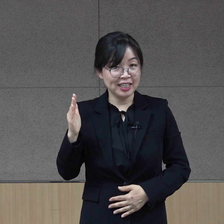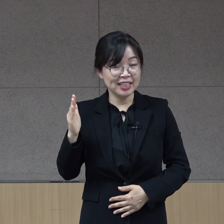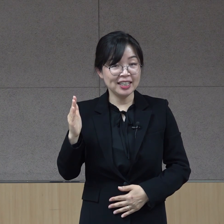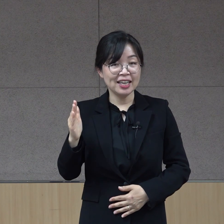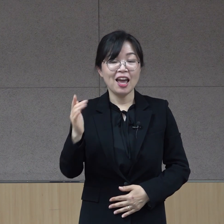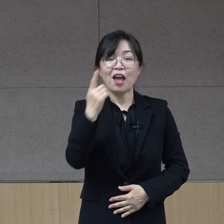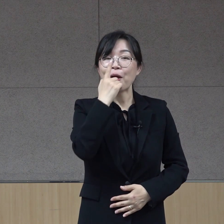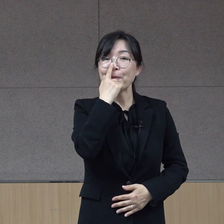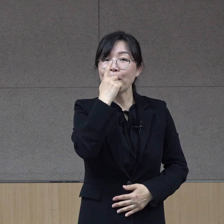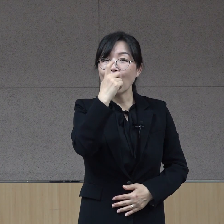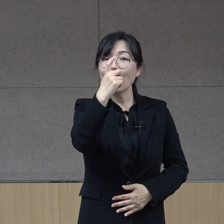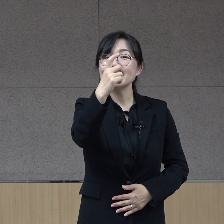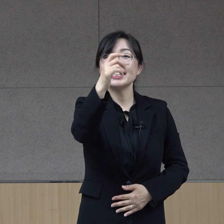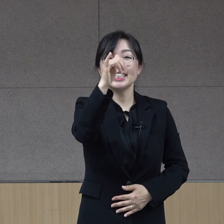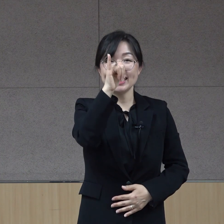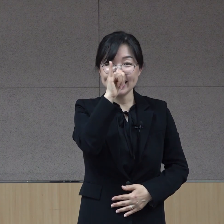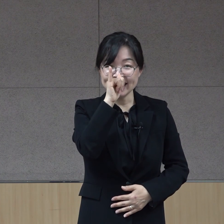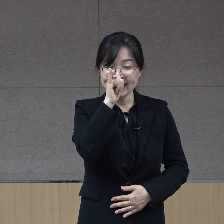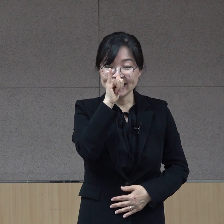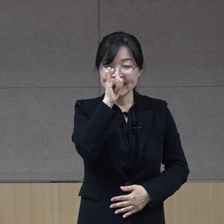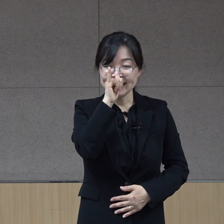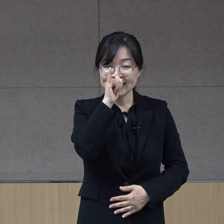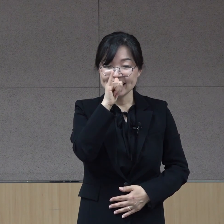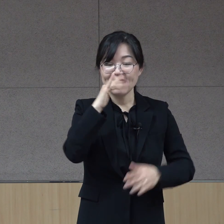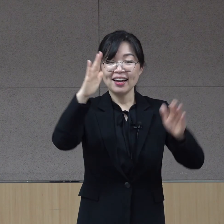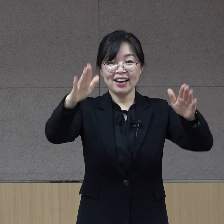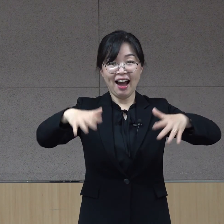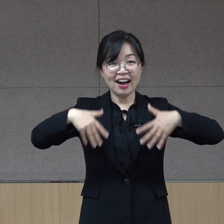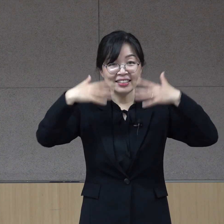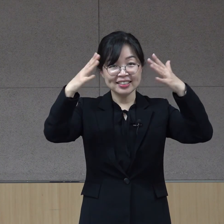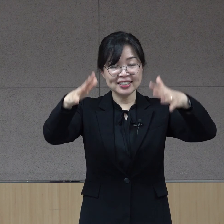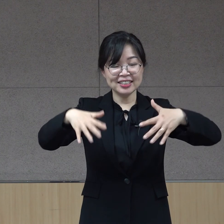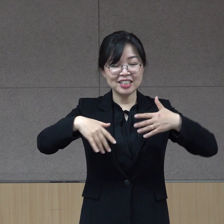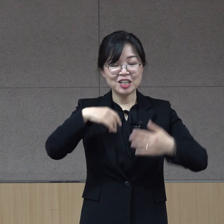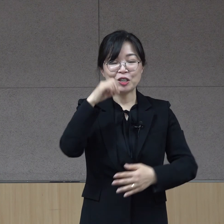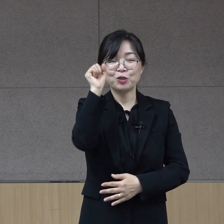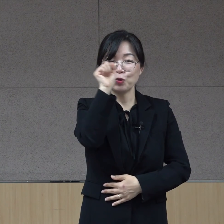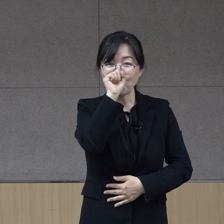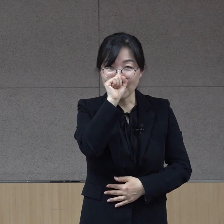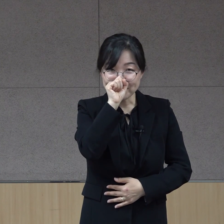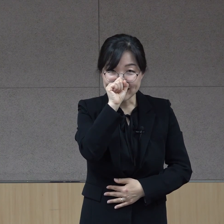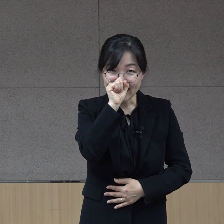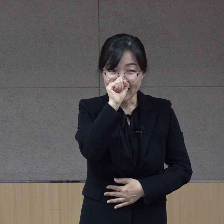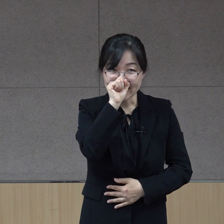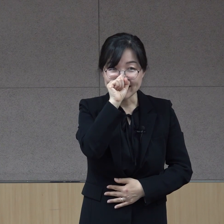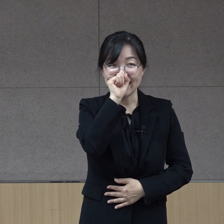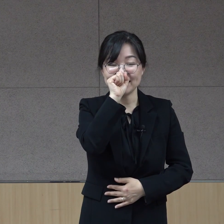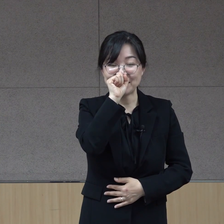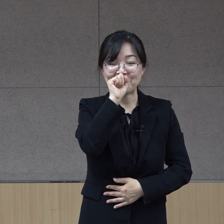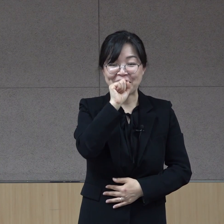단풍이 멋진 가을을 좋아합니다. 네, 그렇게 하면